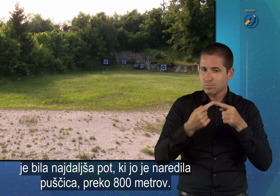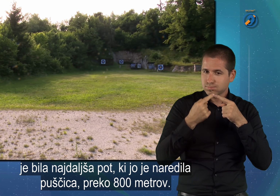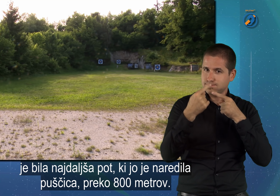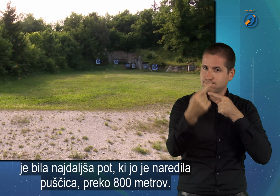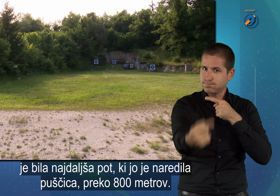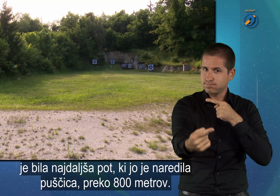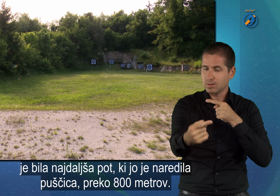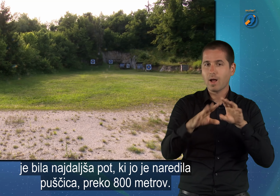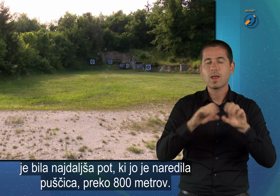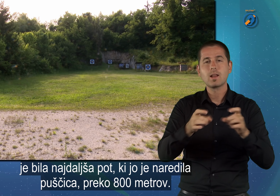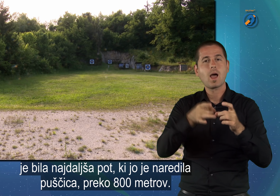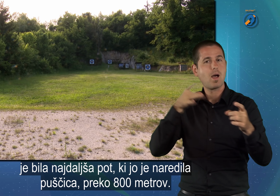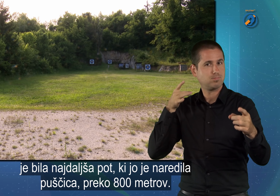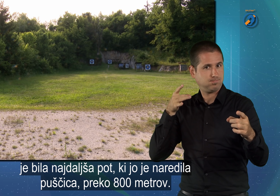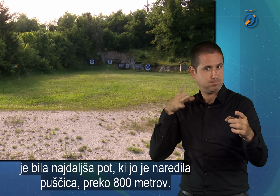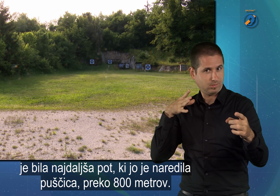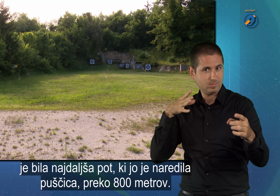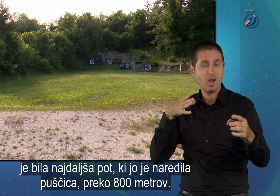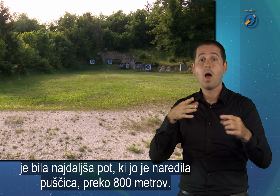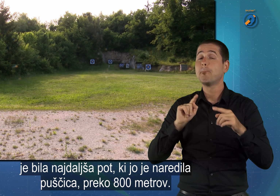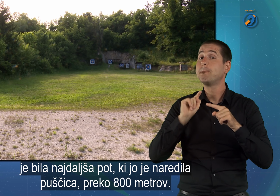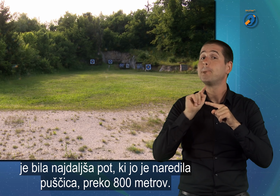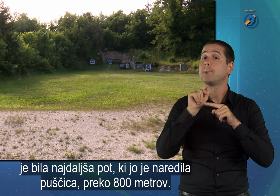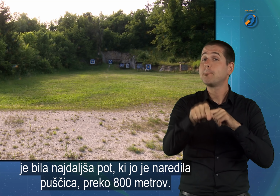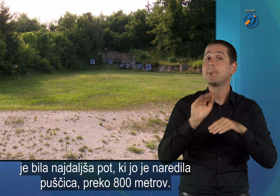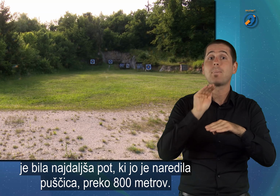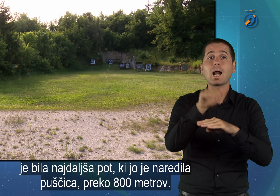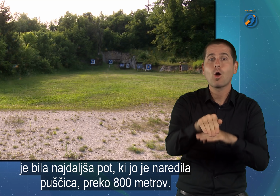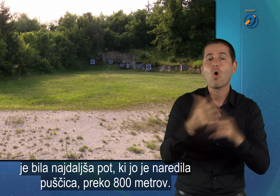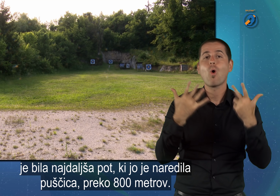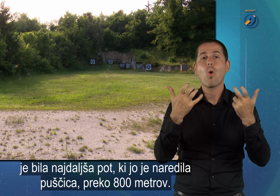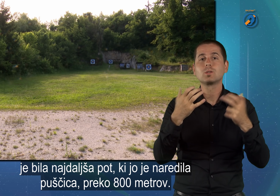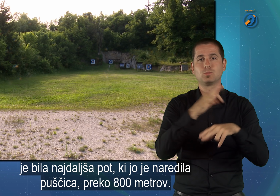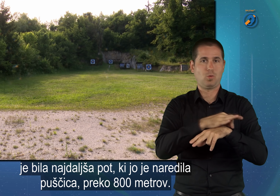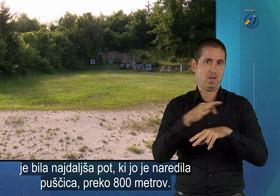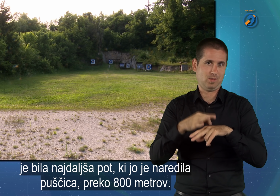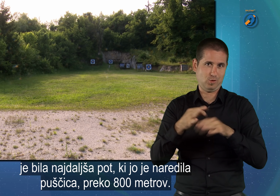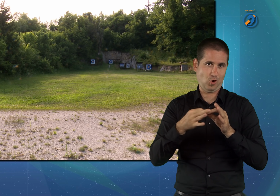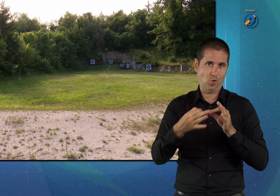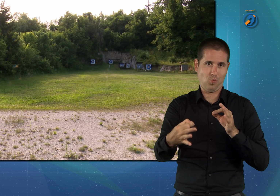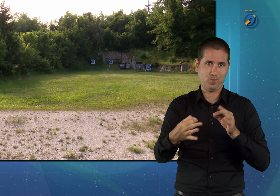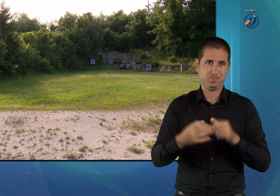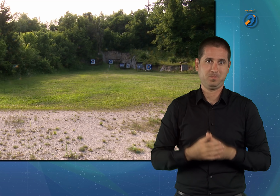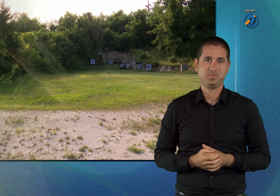naredila puščica od enega lokostrelca, tam preko 800 metrov.